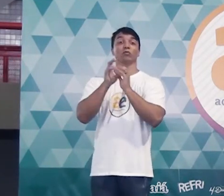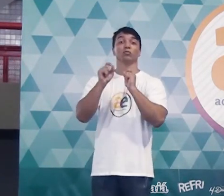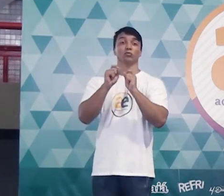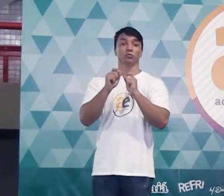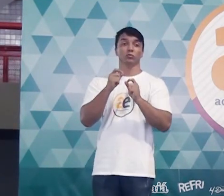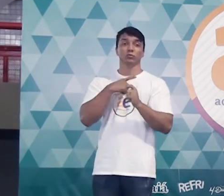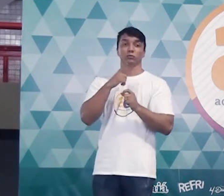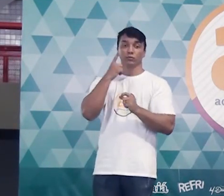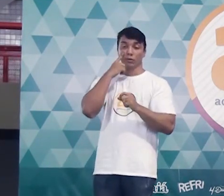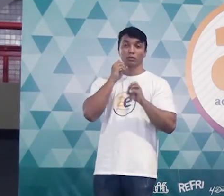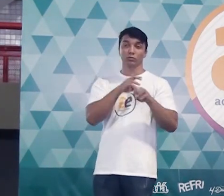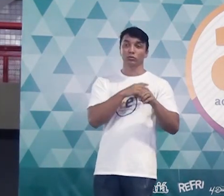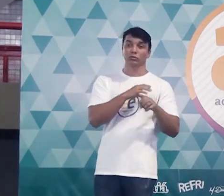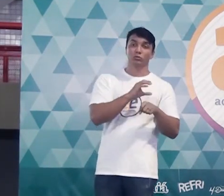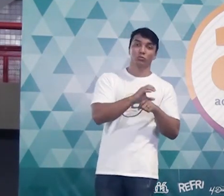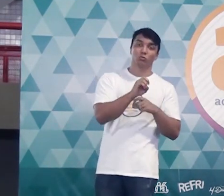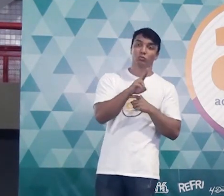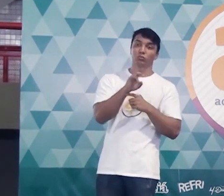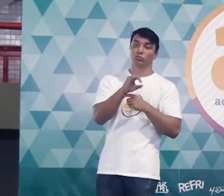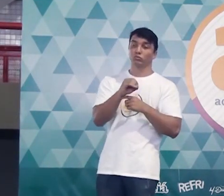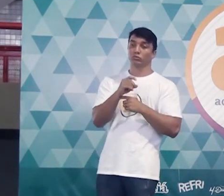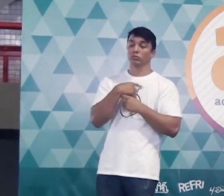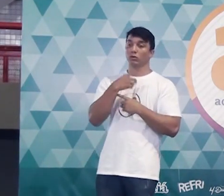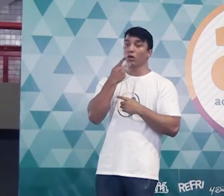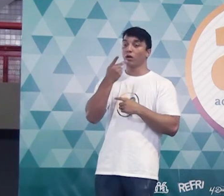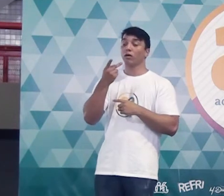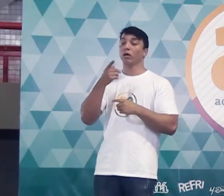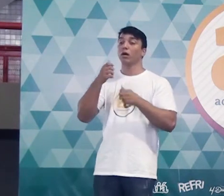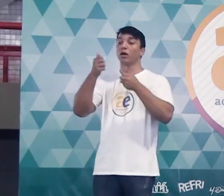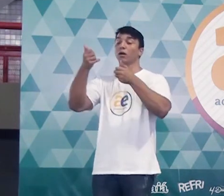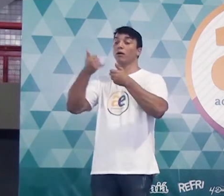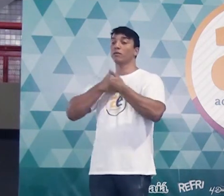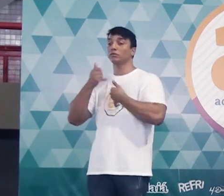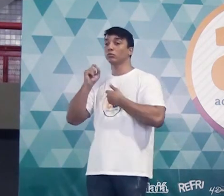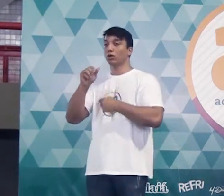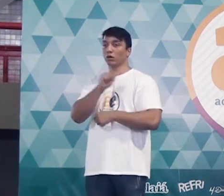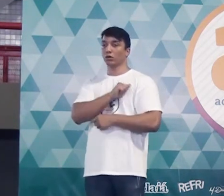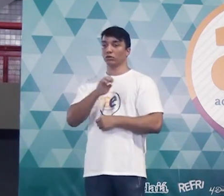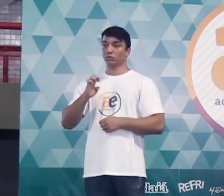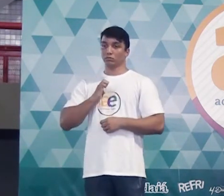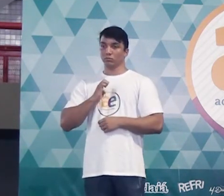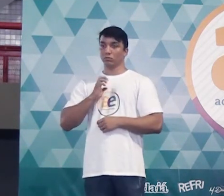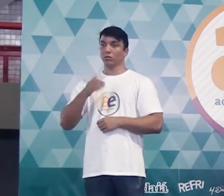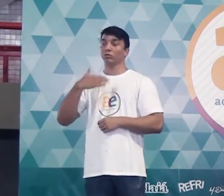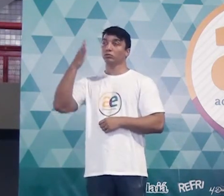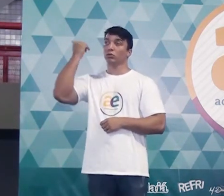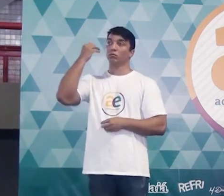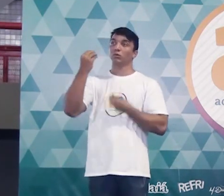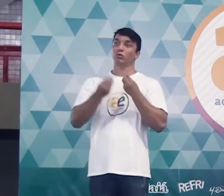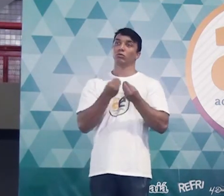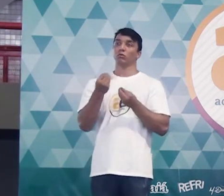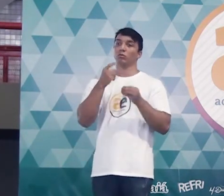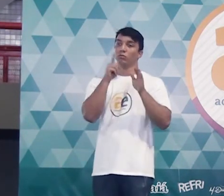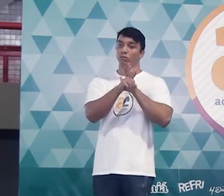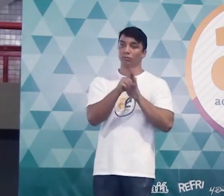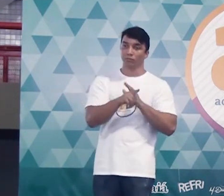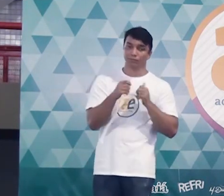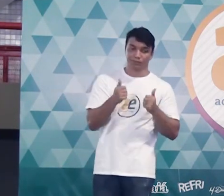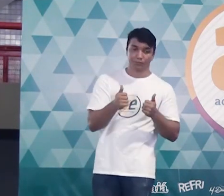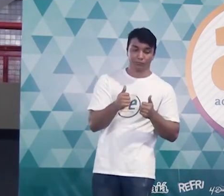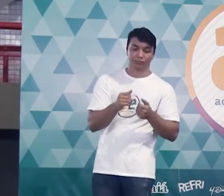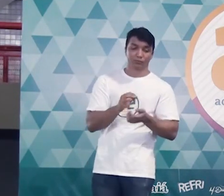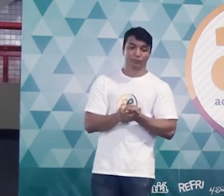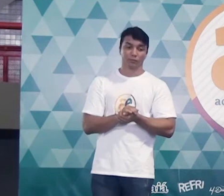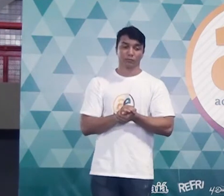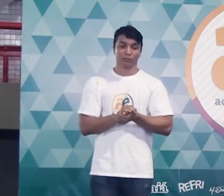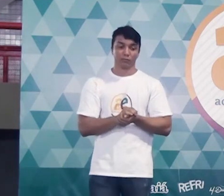vários cursinhos. Diga que é do Academia Enem, tá certo? Para que eu possa identificar como foi as questões. E eu queria